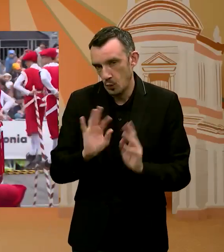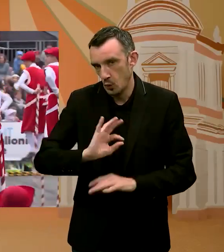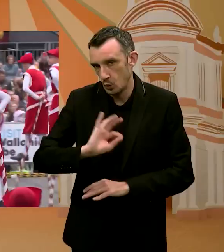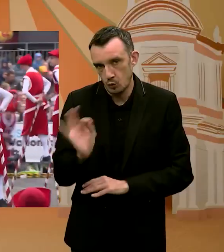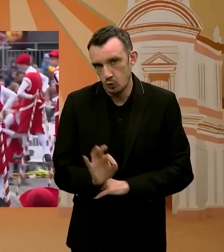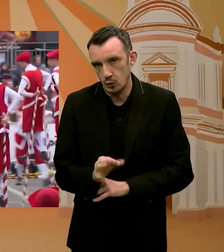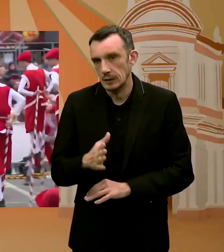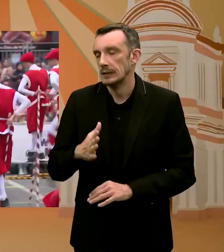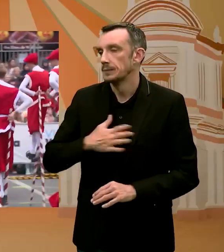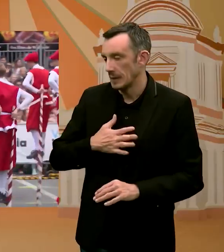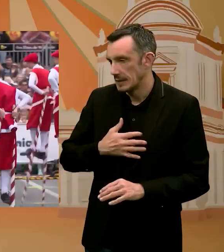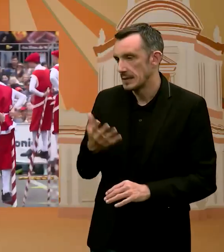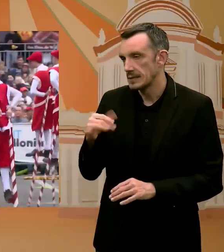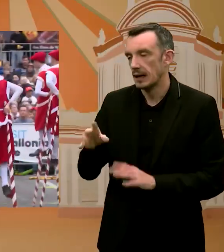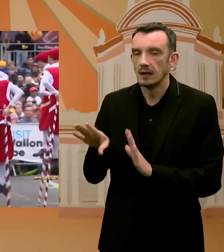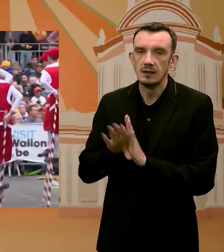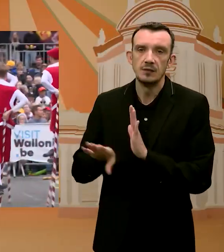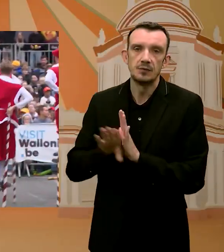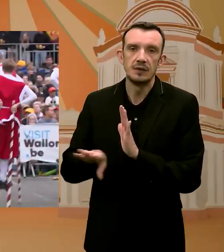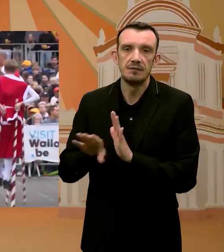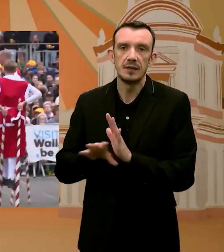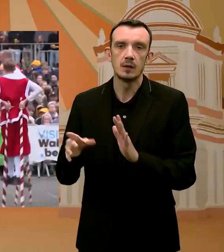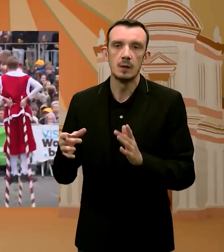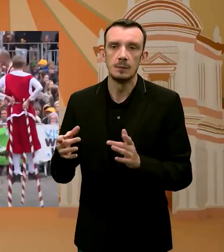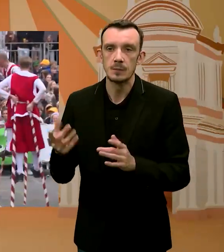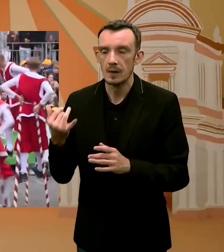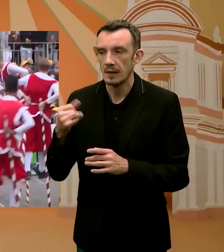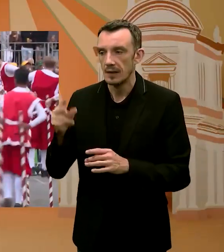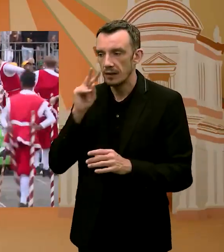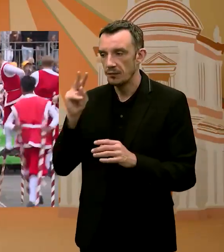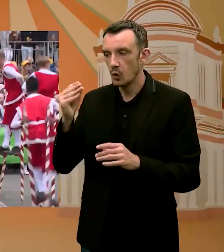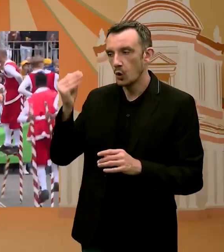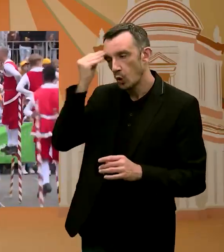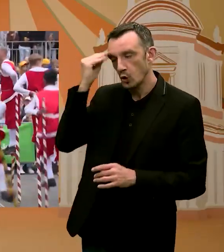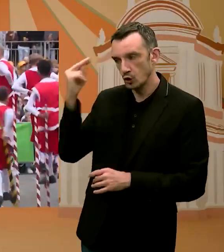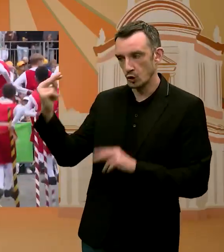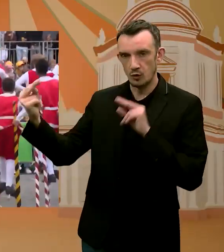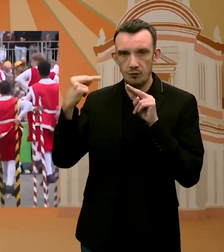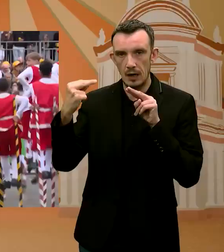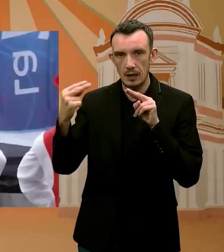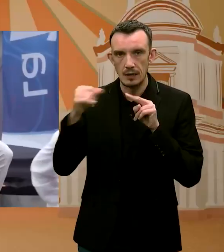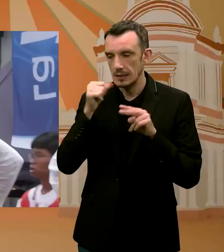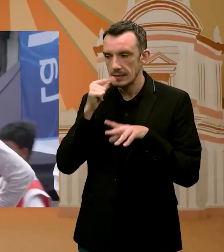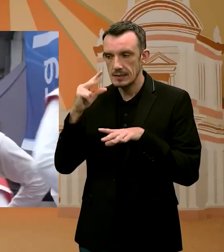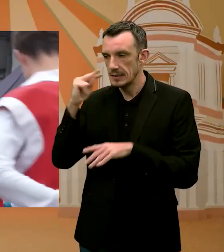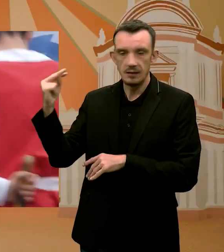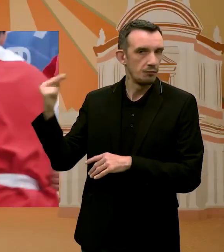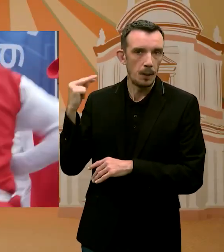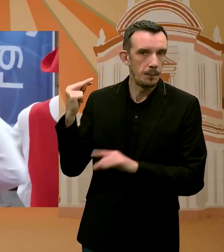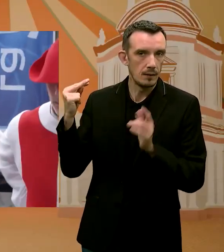venir. Voilà. Il ne faut pas qu'on chope quelqu'un qui ne se rend pas compte qu'il a un adversaire à l'arrière. Les blessures sont beaucoup trop importantes comme ça. Donc c'est vraiment